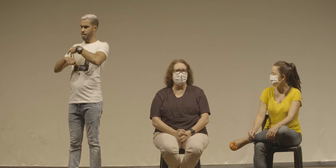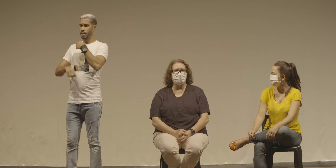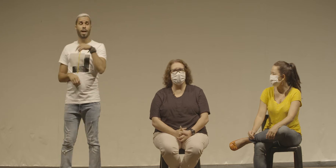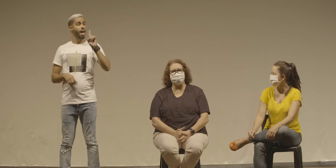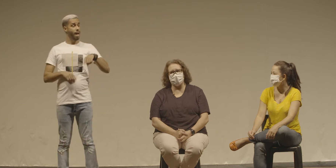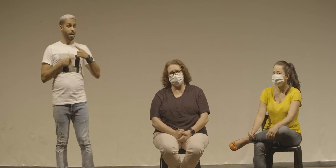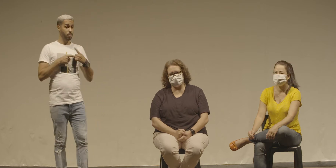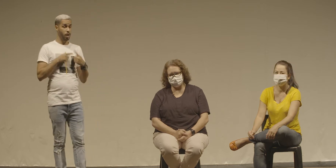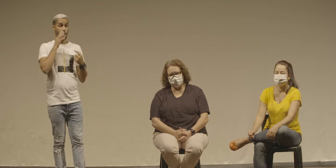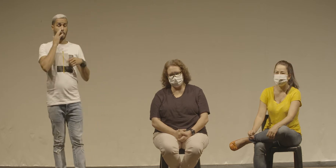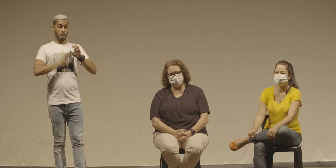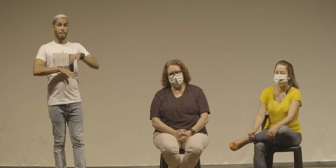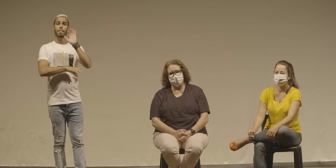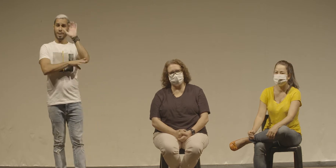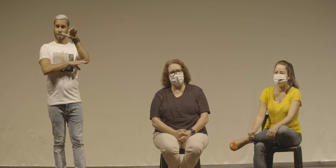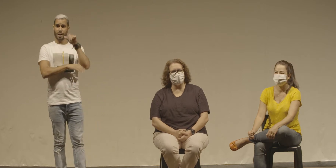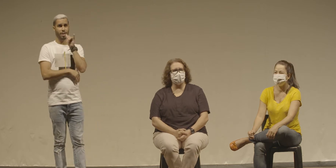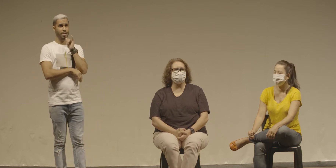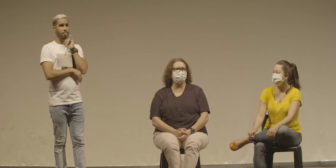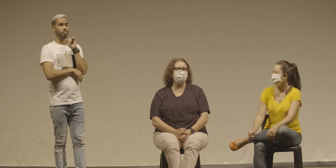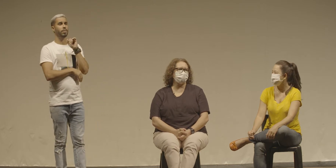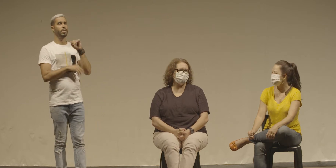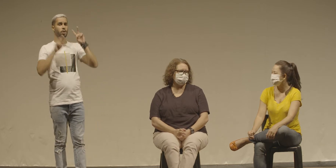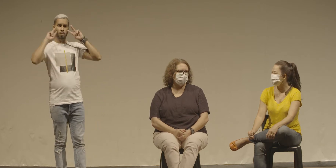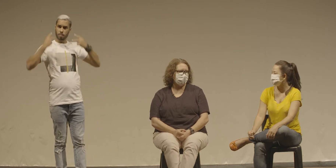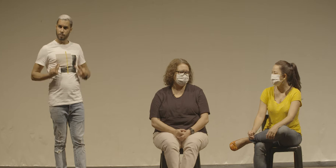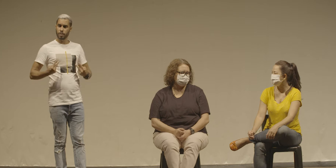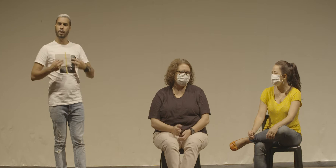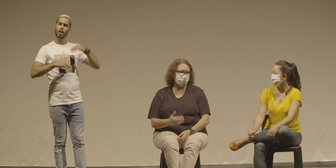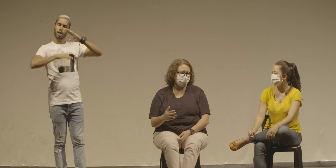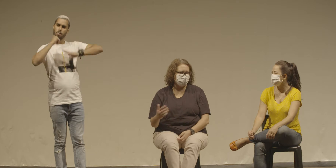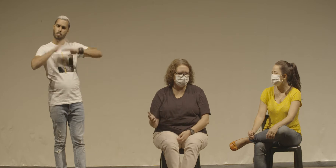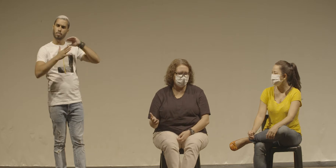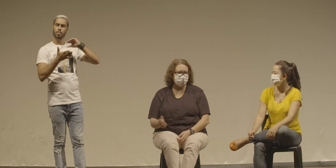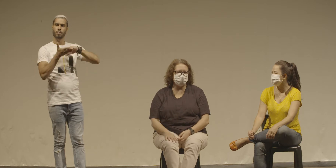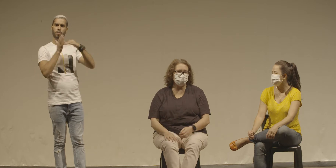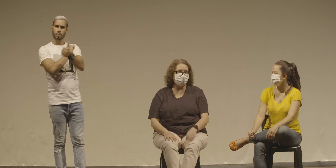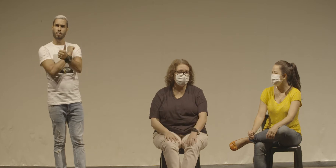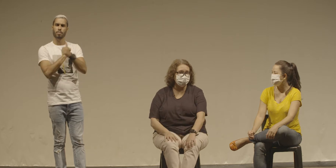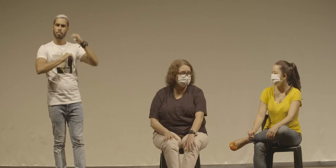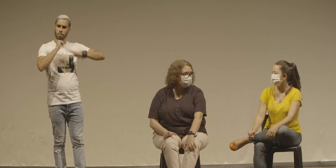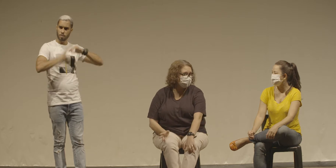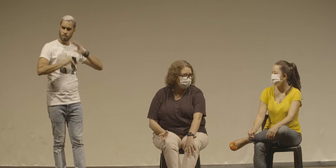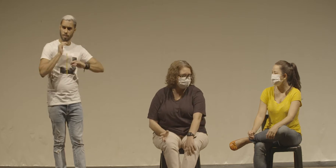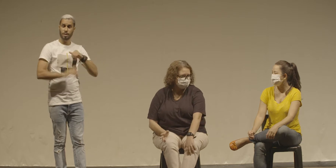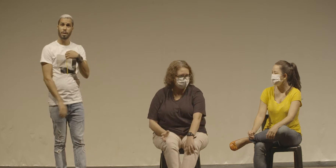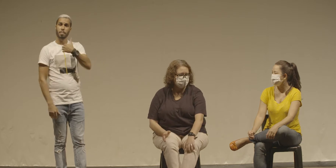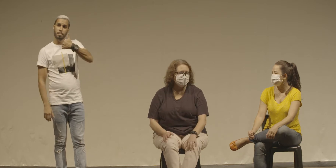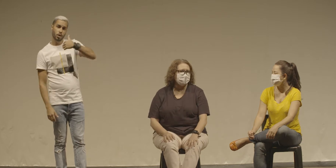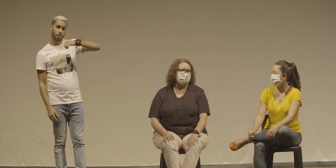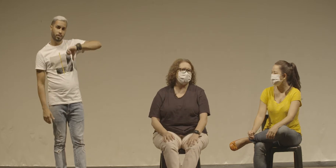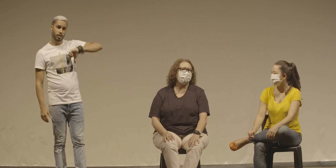Porque o basquete, por exemplo, foi reconhecido como um esporte não amador em 1992